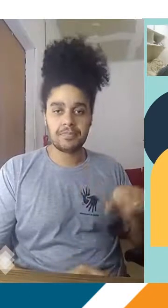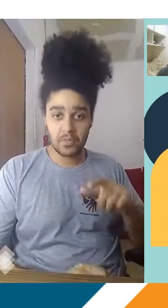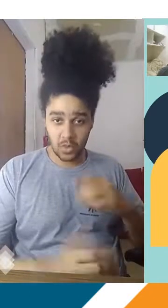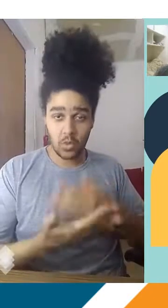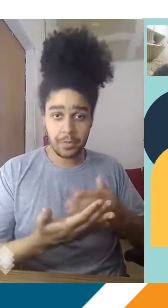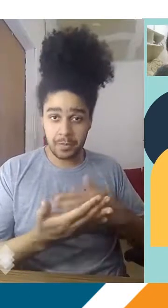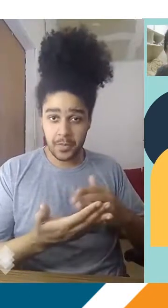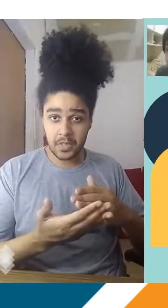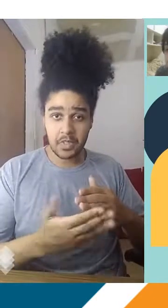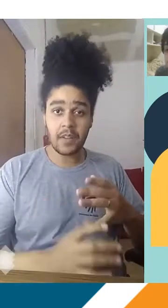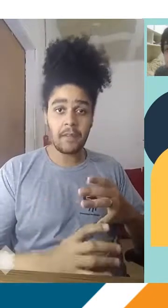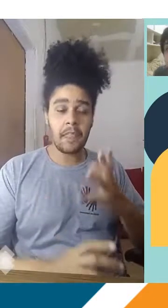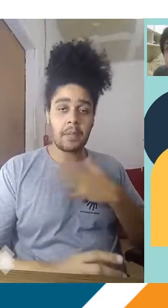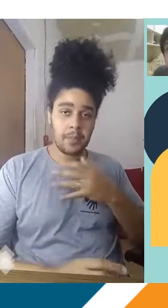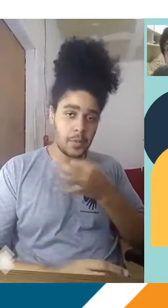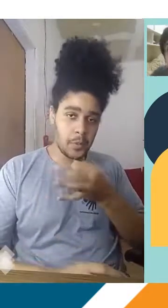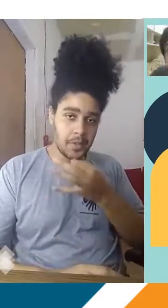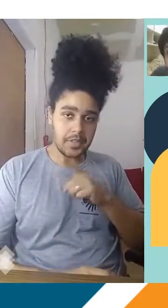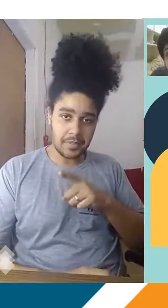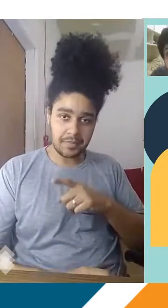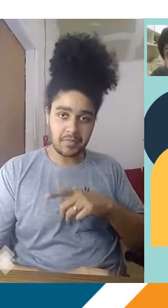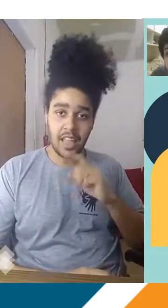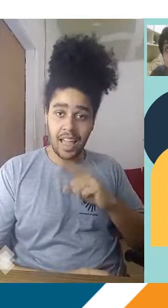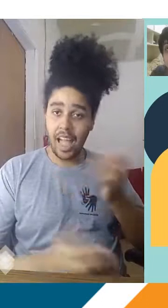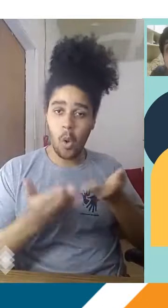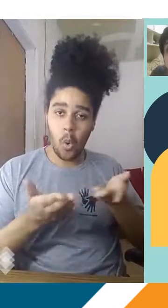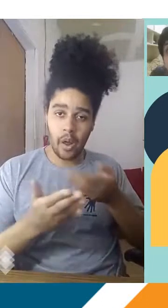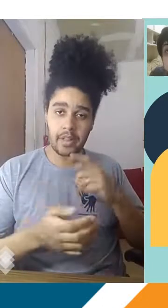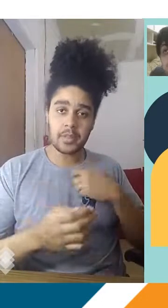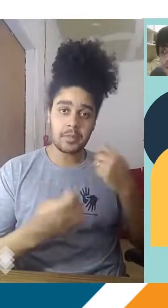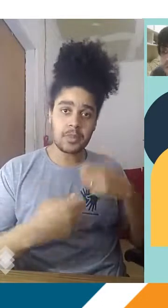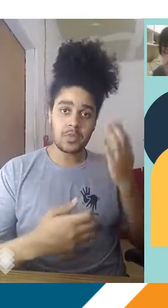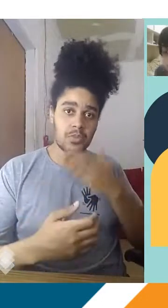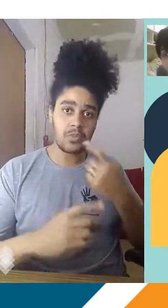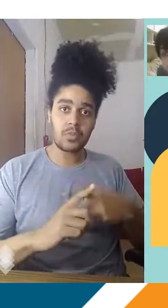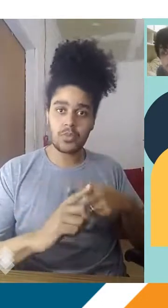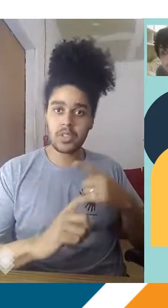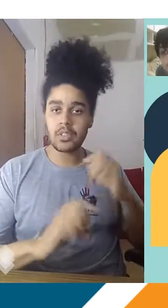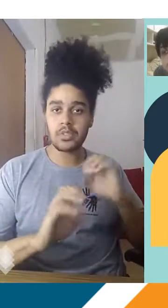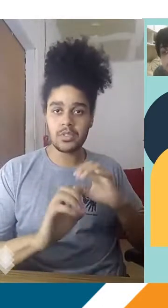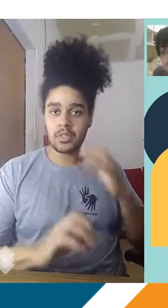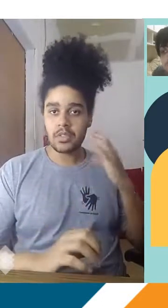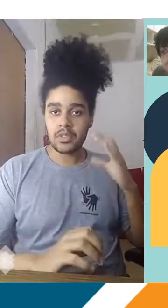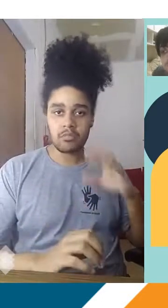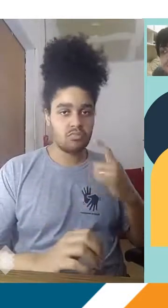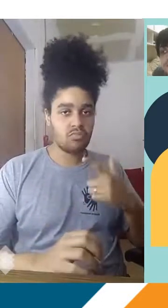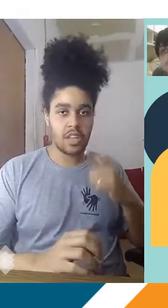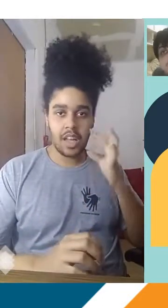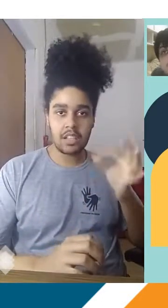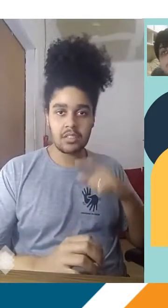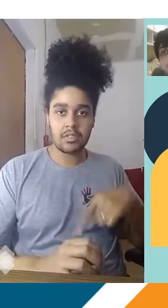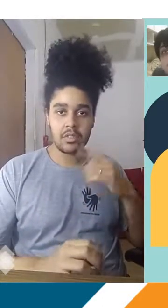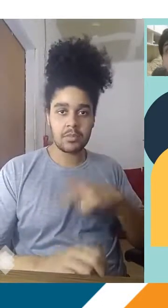e aquele que vai introduzir toda a minha argumentação aqui. Reparem que a partir de agora eu preciso comprovar por que o ensino científico não